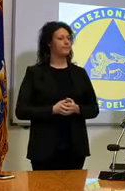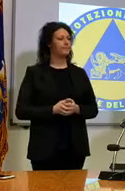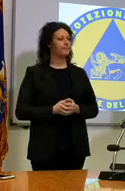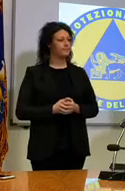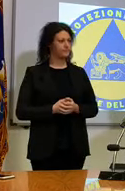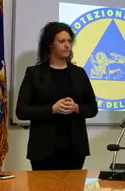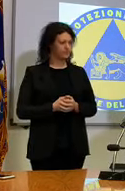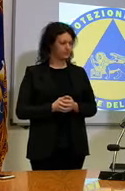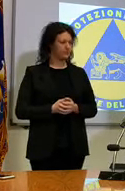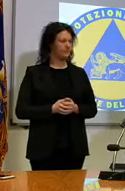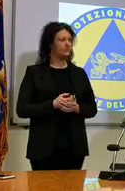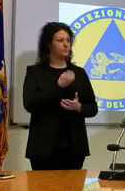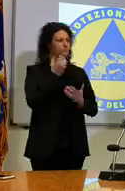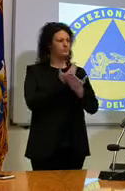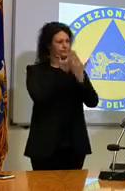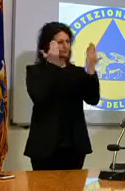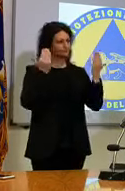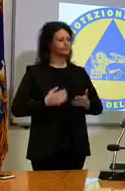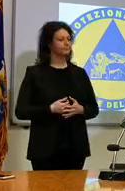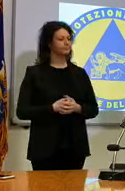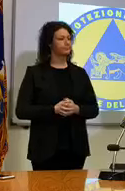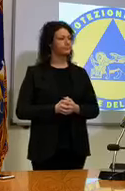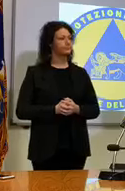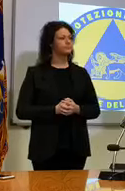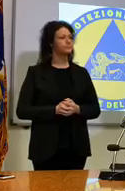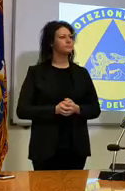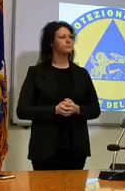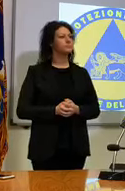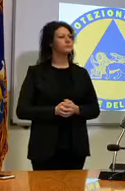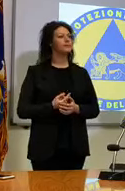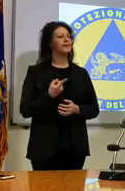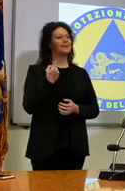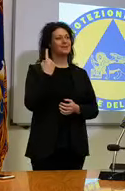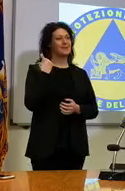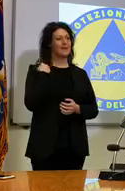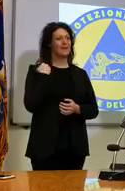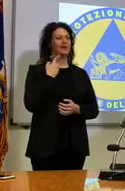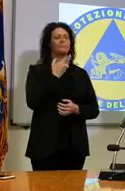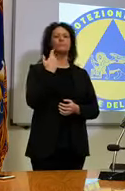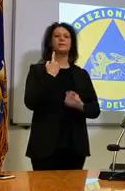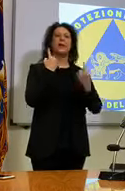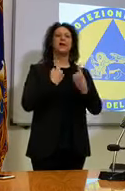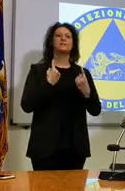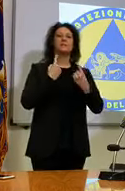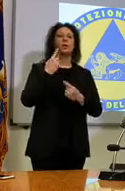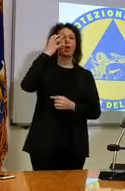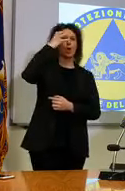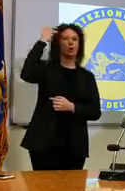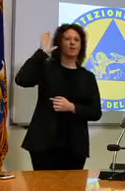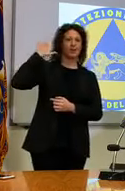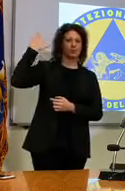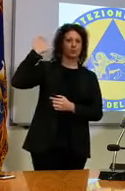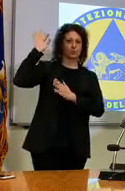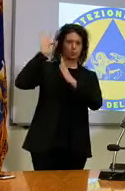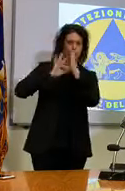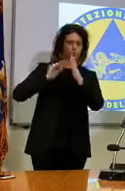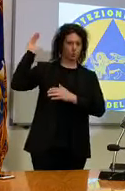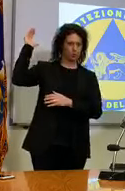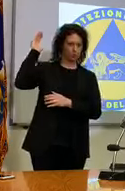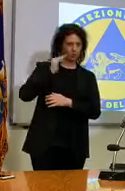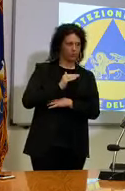Presidente. Prego, buongiorno. Buongiorno. Ieri ci avevi detto che attendevi i provvedimenti del governo, insomma, oggi ci